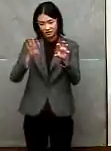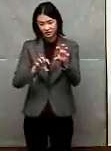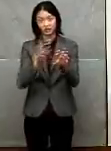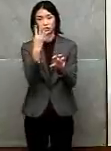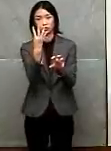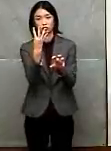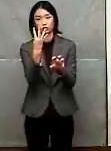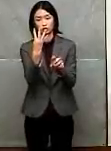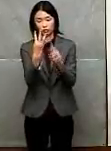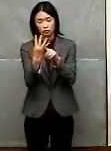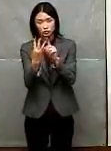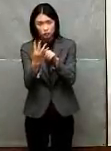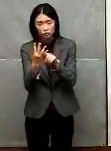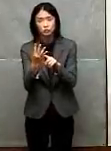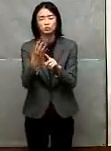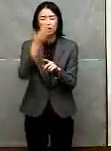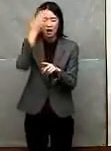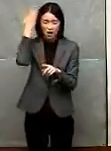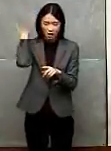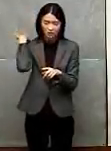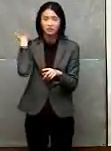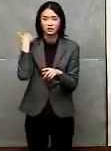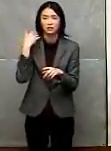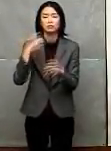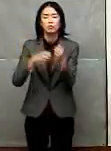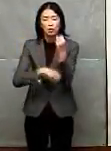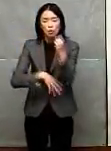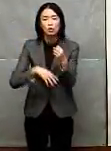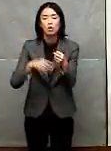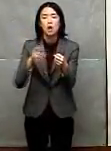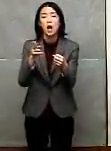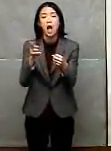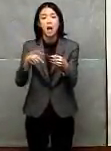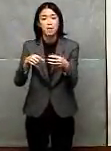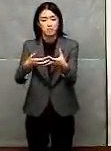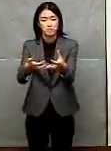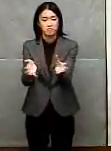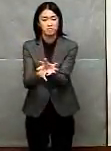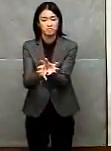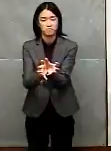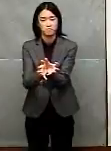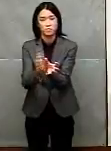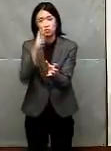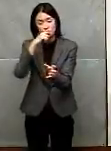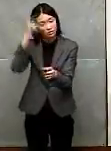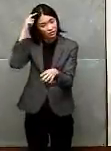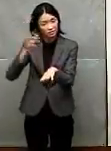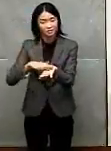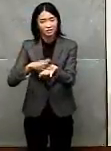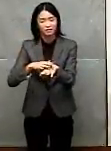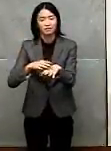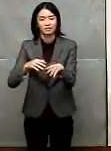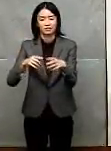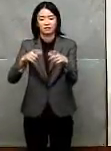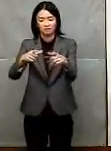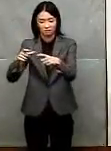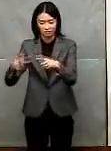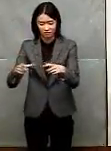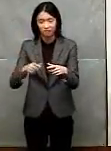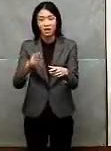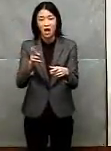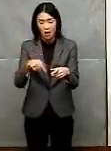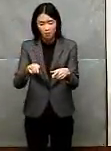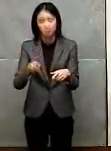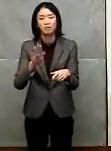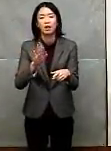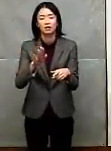が昔4つの藩だったんですと、それぞれ殿様が治めておりましたという